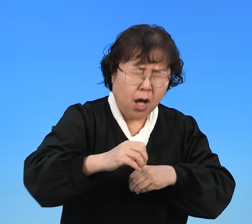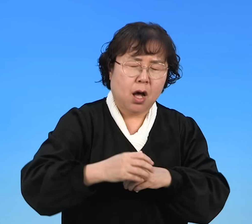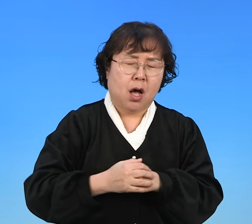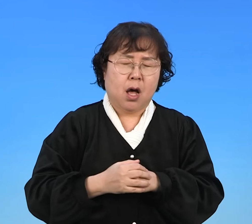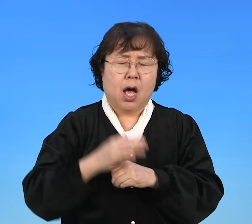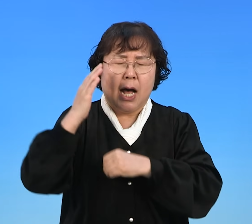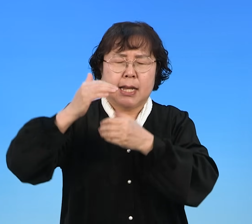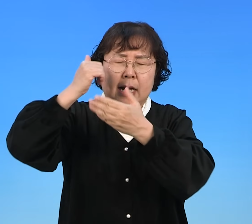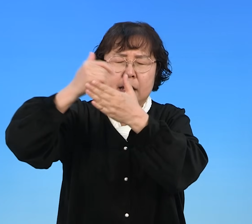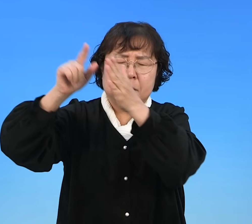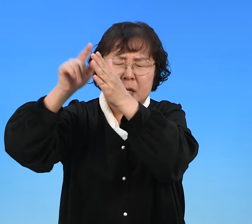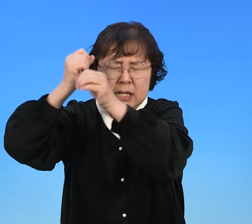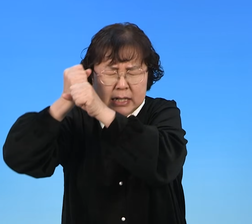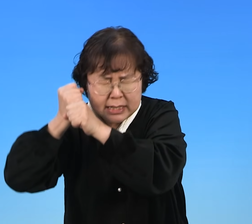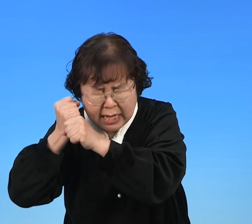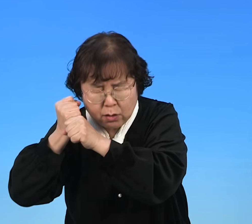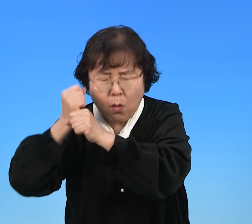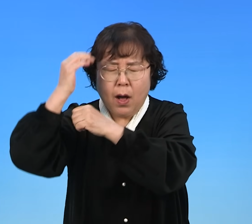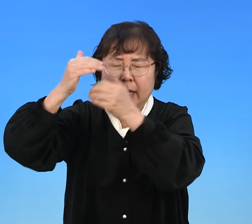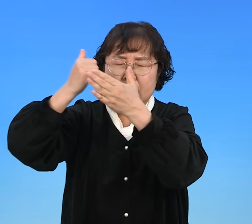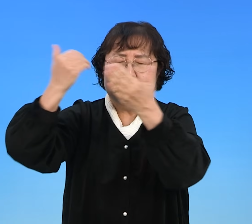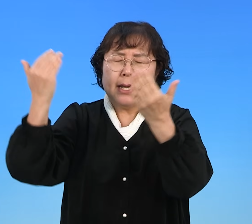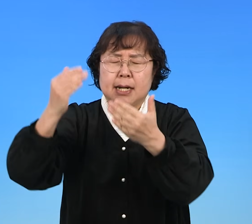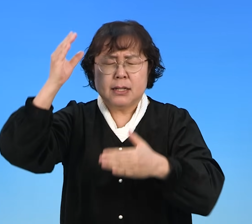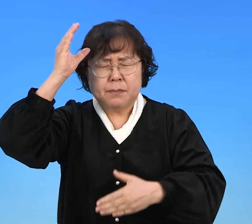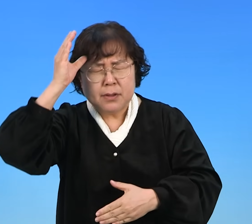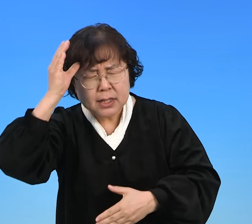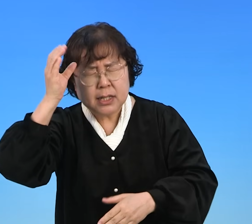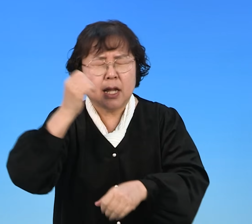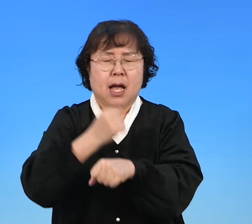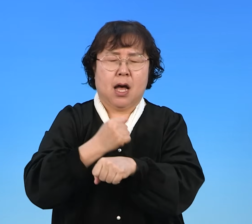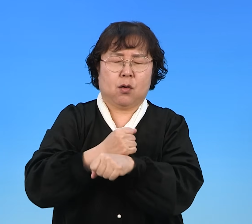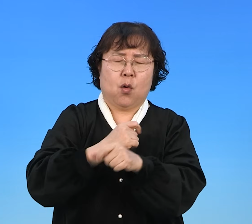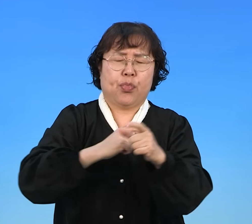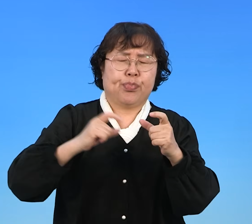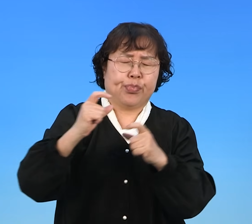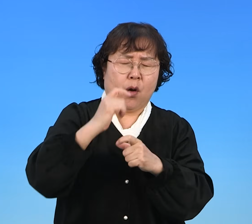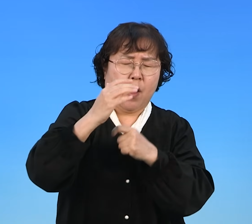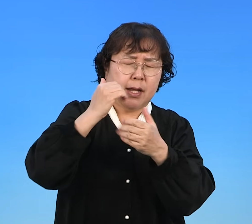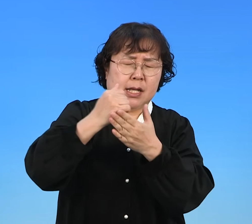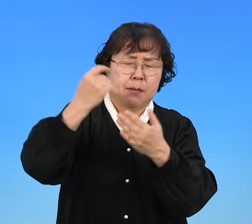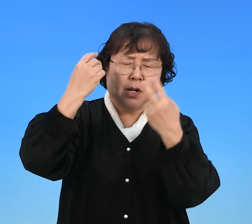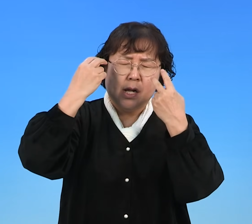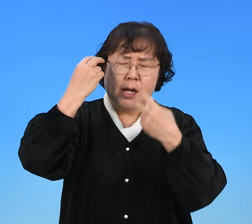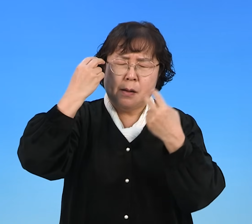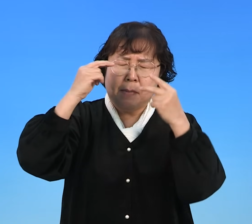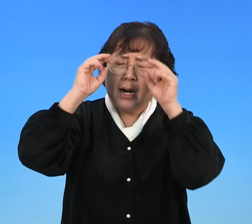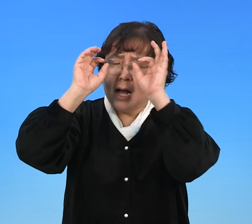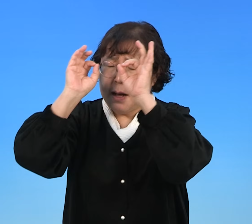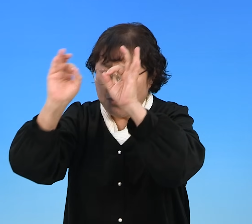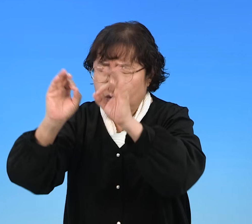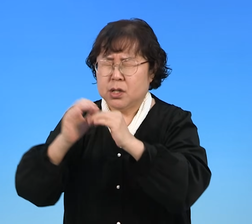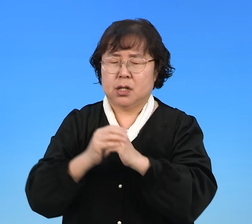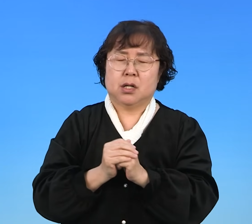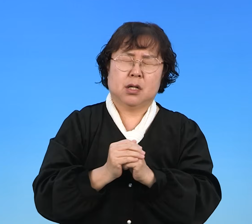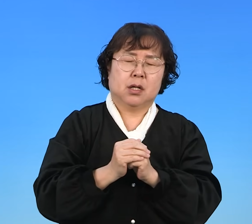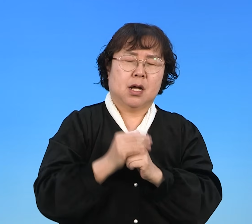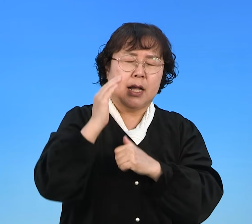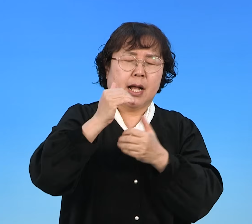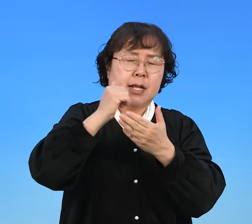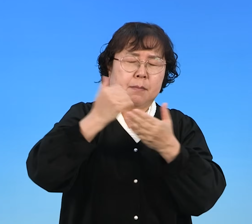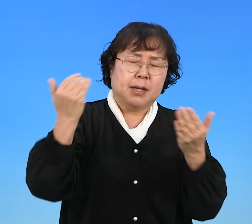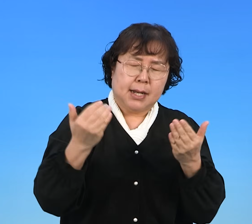오히려 하나님을 의지하고 하나님의 일하심을 기대하고 더욱 하나님을 바라는,